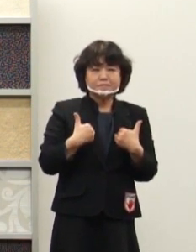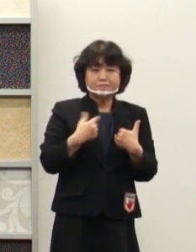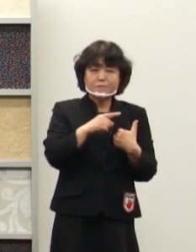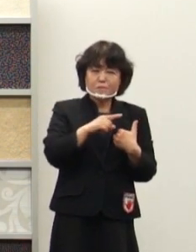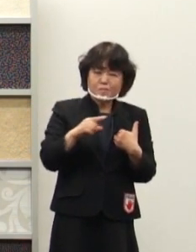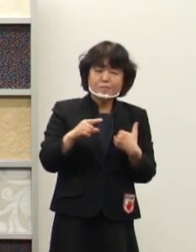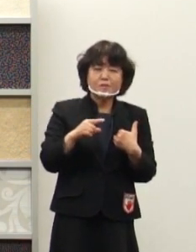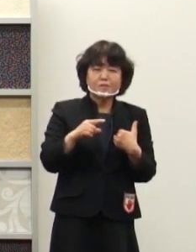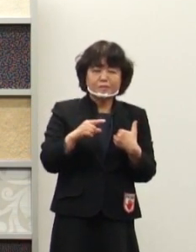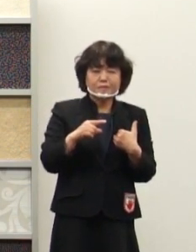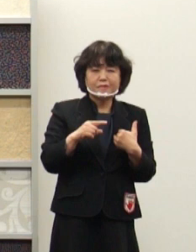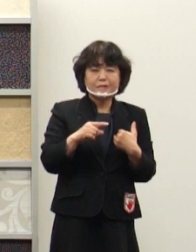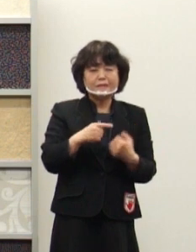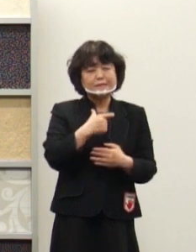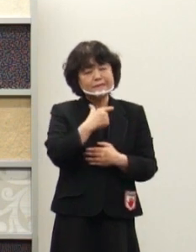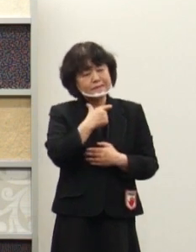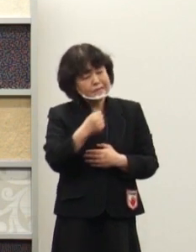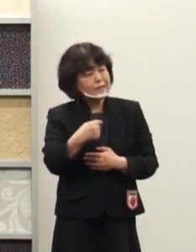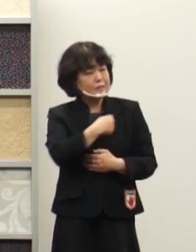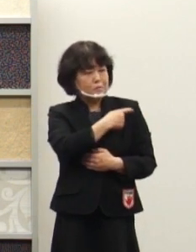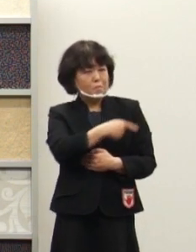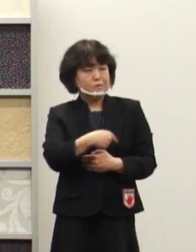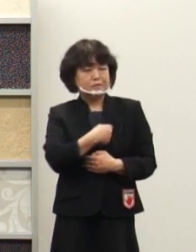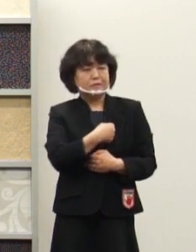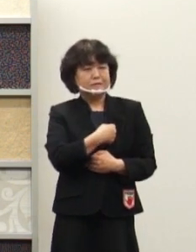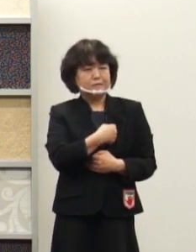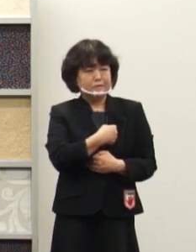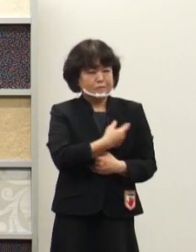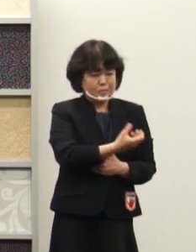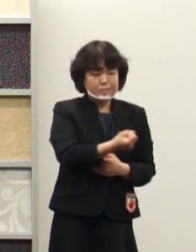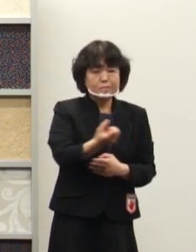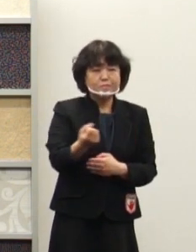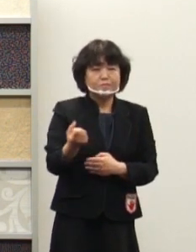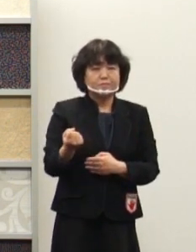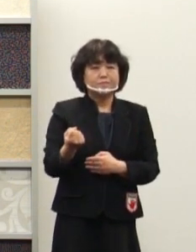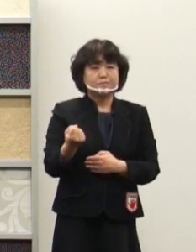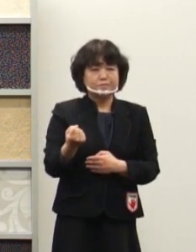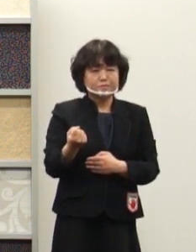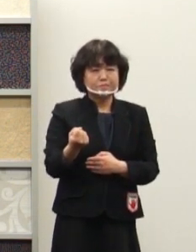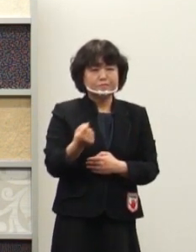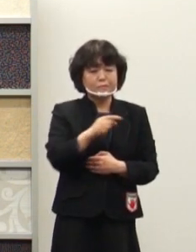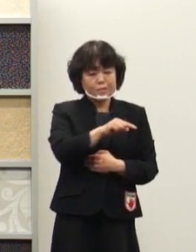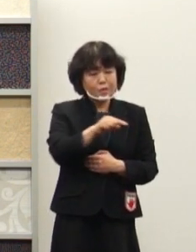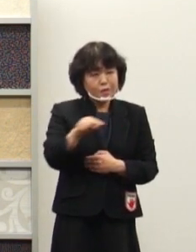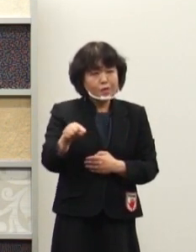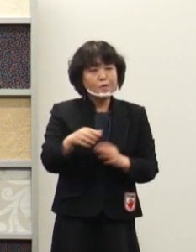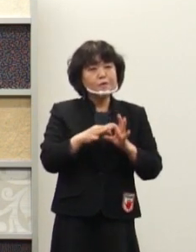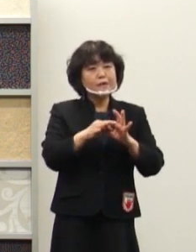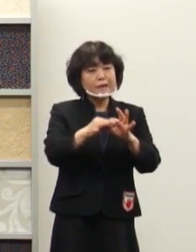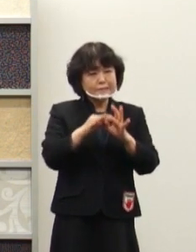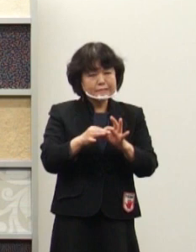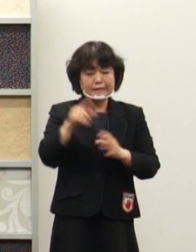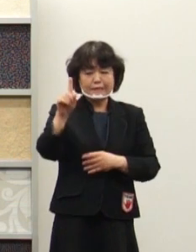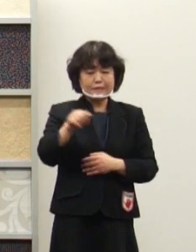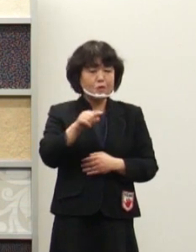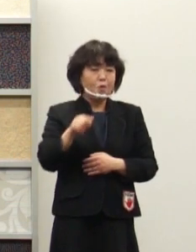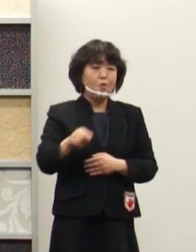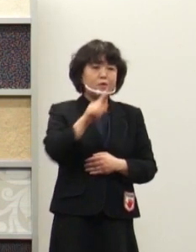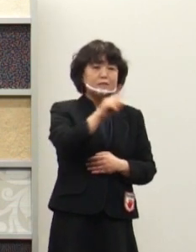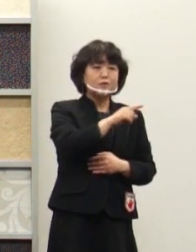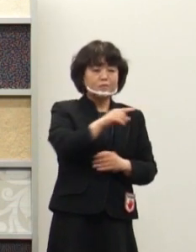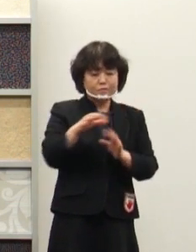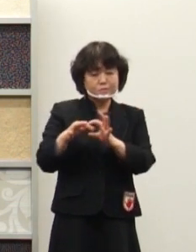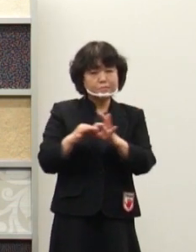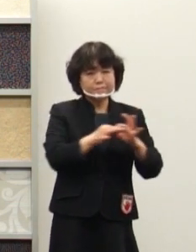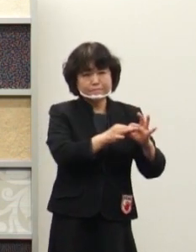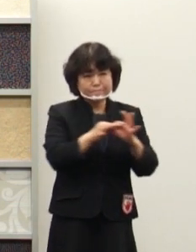そろそろ恋しくもなってきてるわけでもありますし、こういうことを通じてですね、その人とのこうつながり